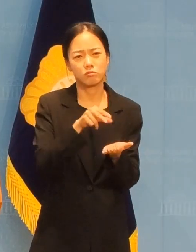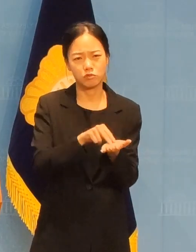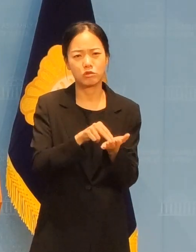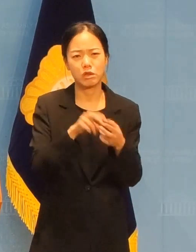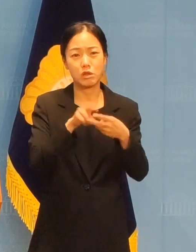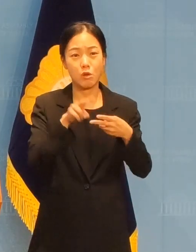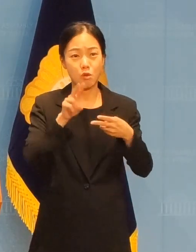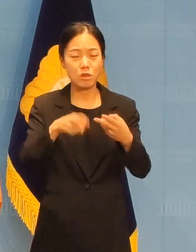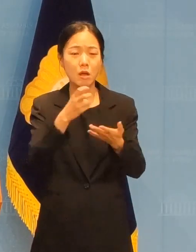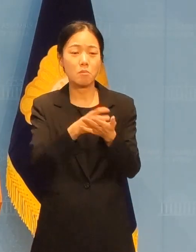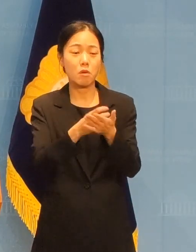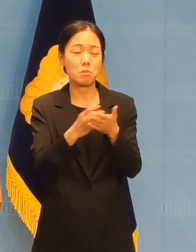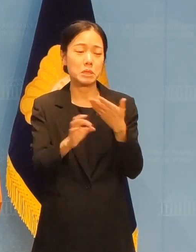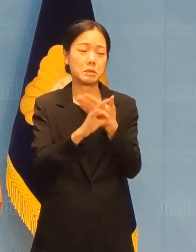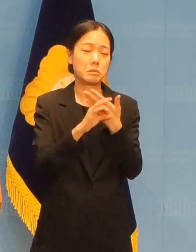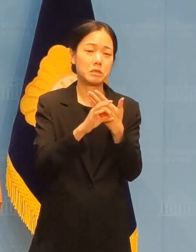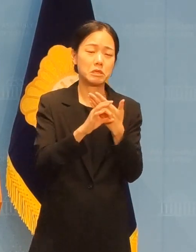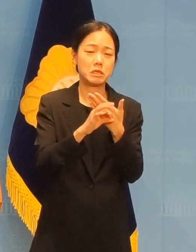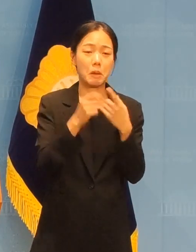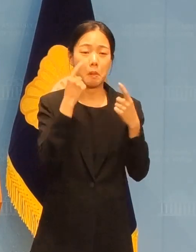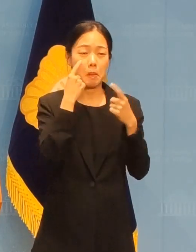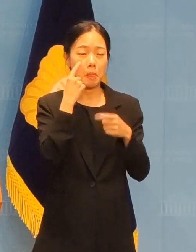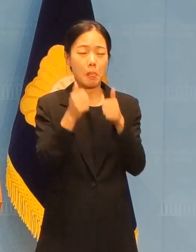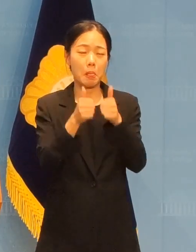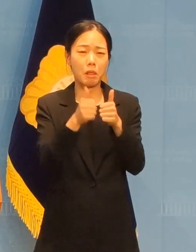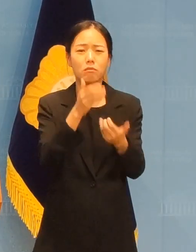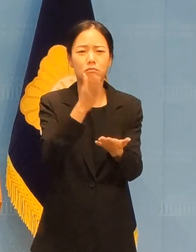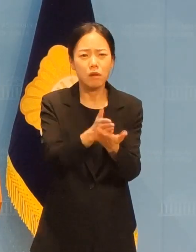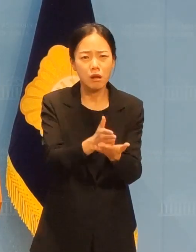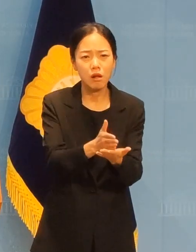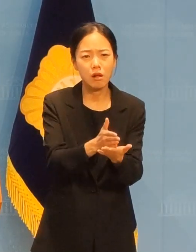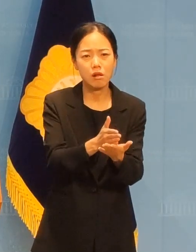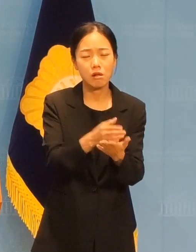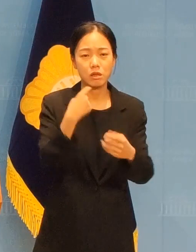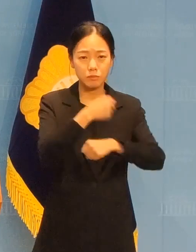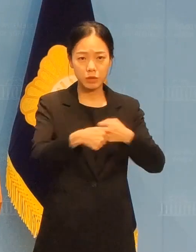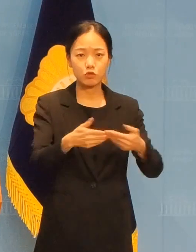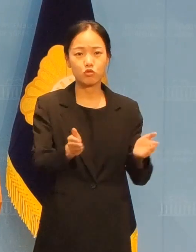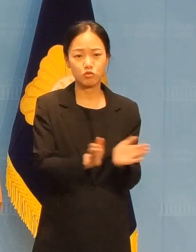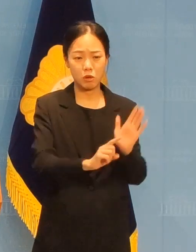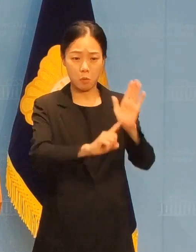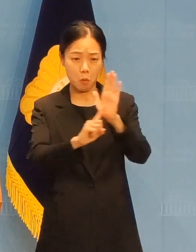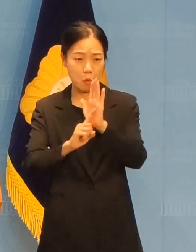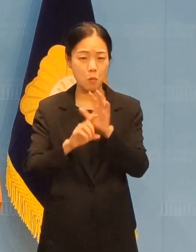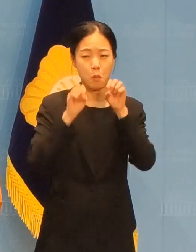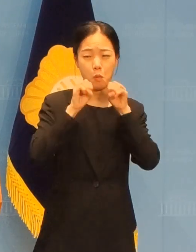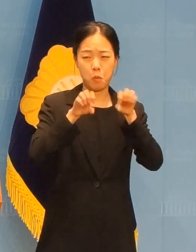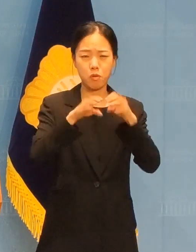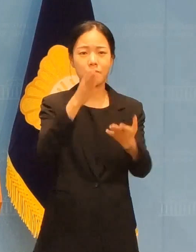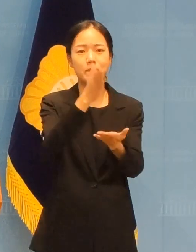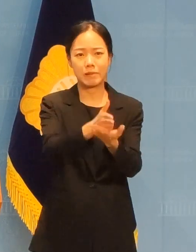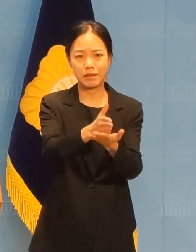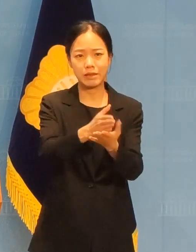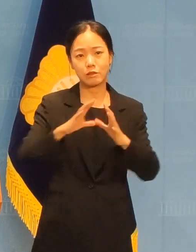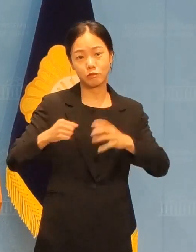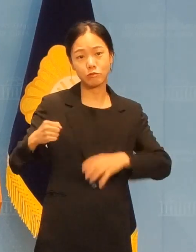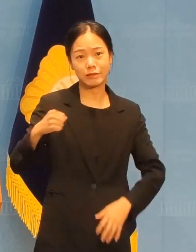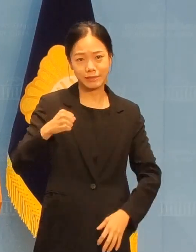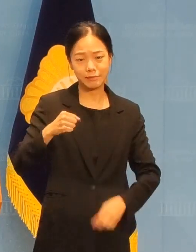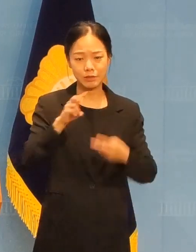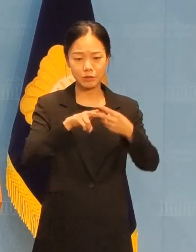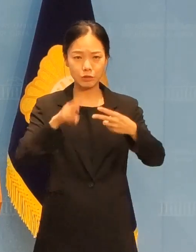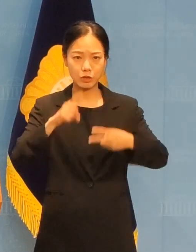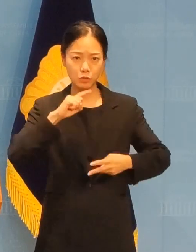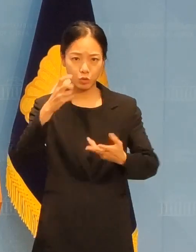실험 대상으로 삼아서는 안 됩니다. 민주당은 홍보와 선전부터 멈추십시오. 국민의힘은 형사소송법